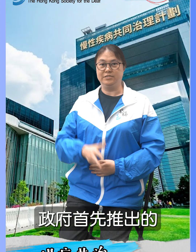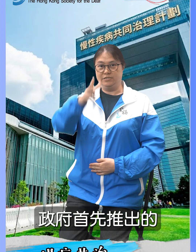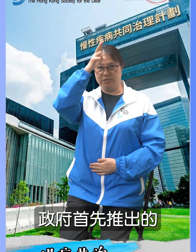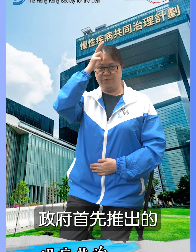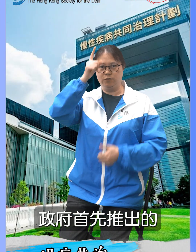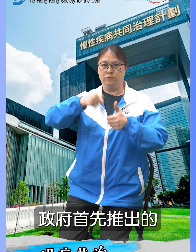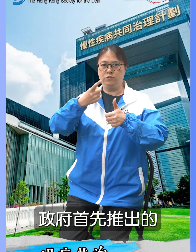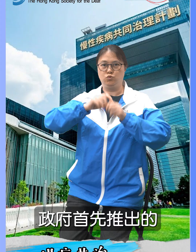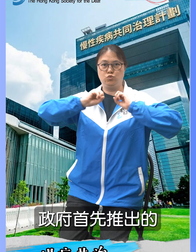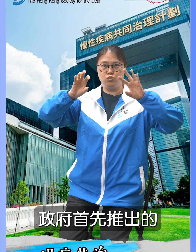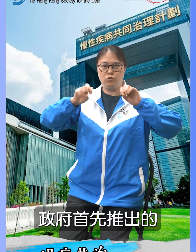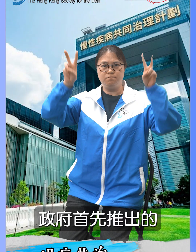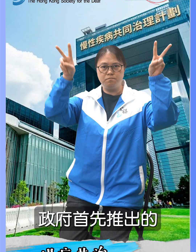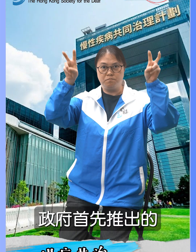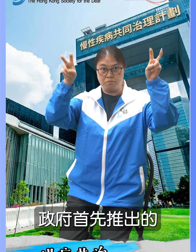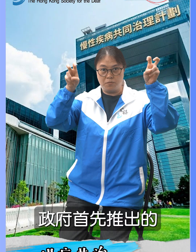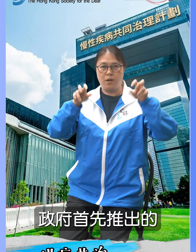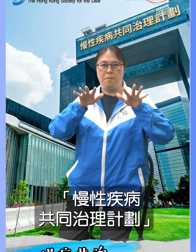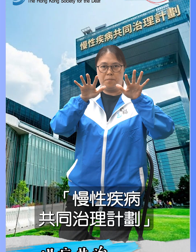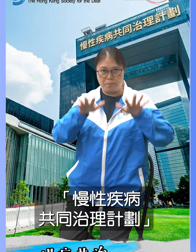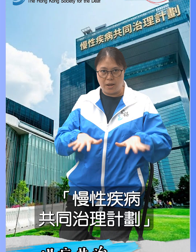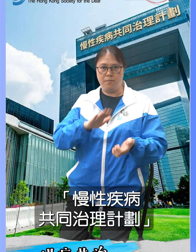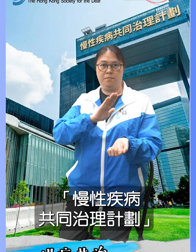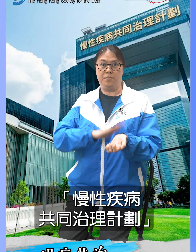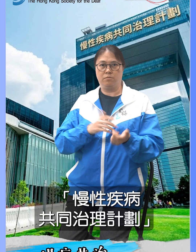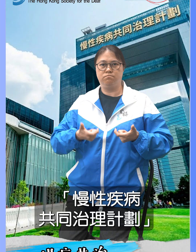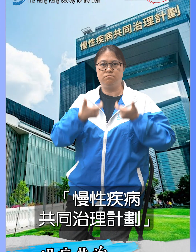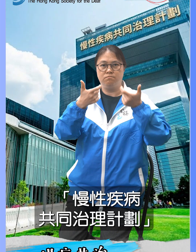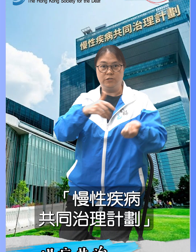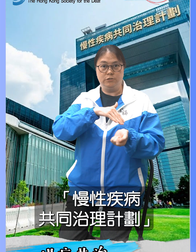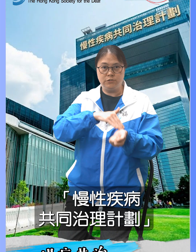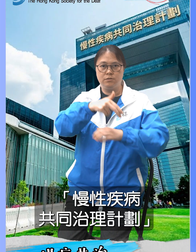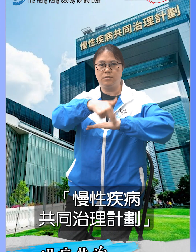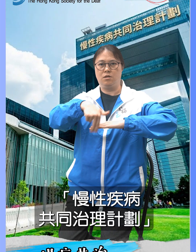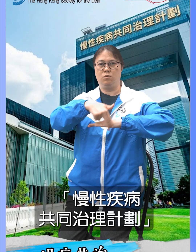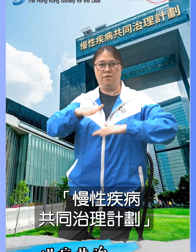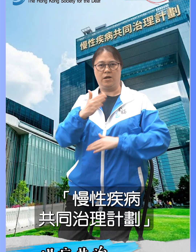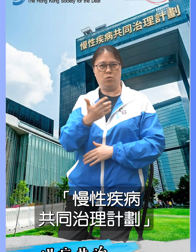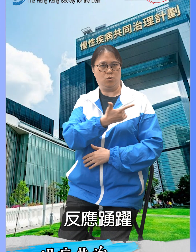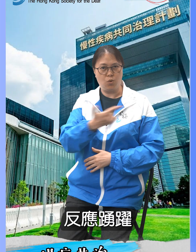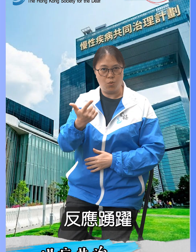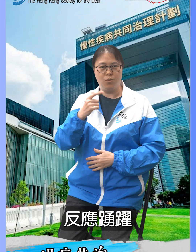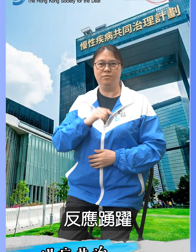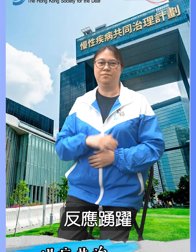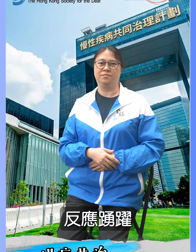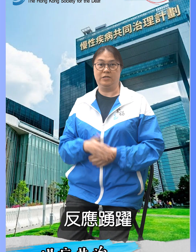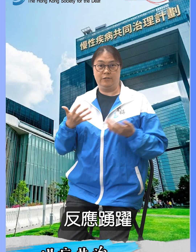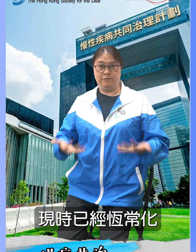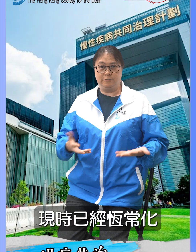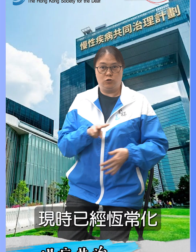政府首先推出嘅慢性疾病共同治理計劃反應踴躍，現時